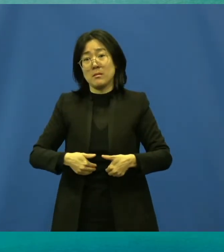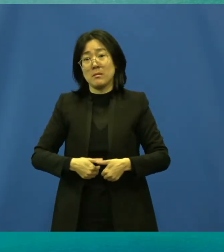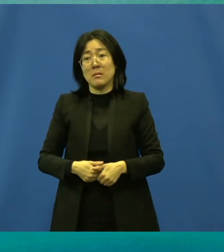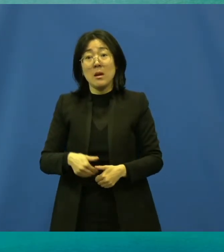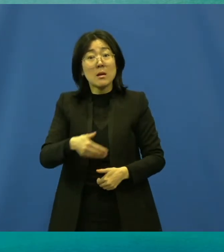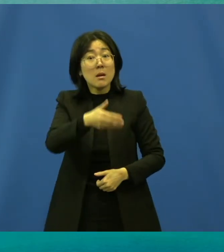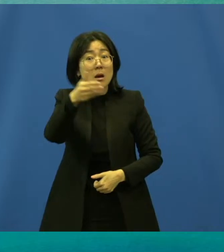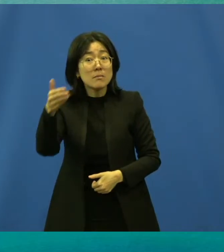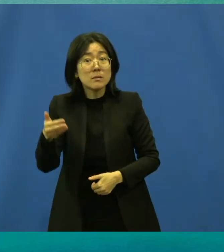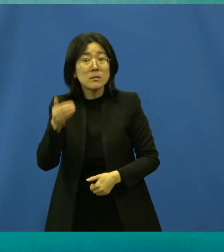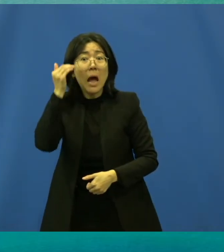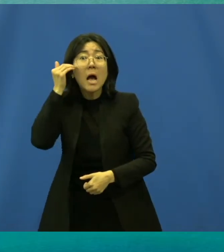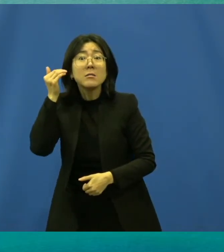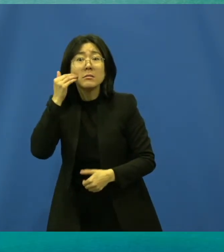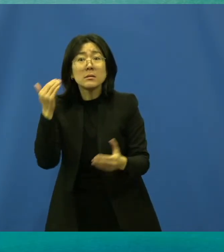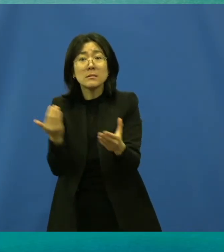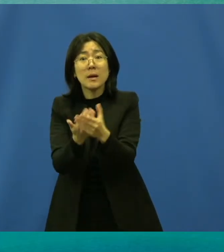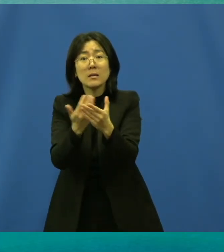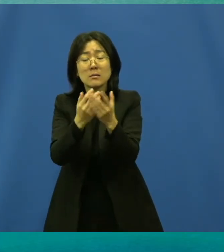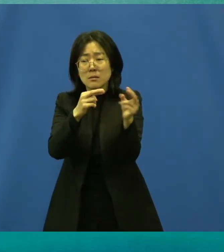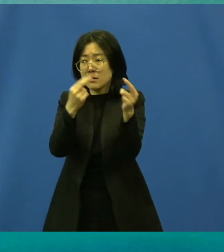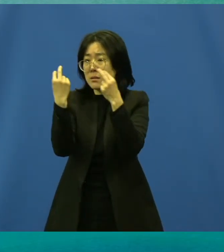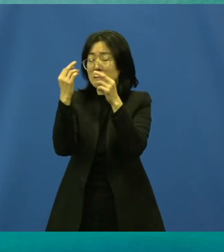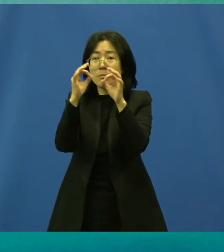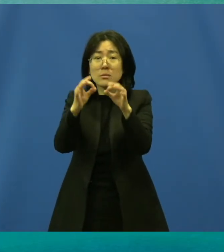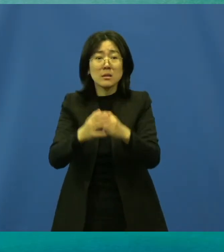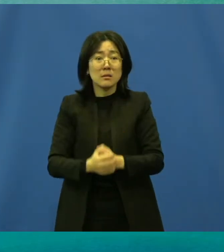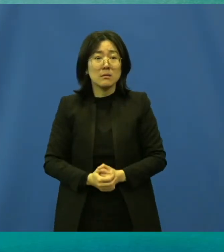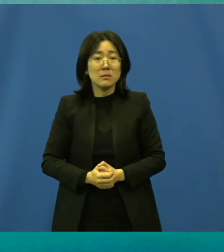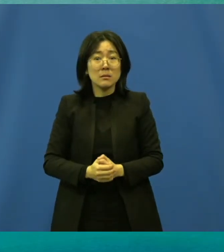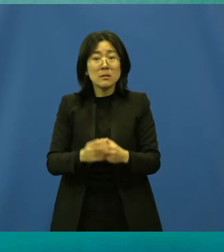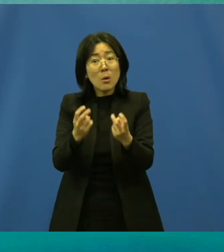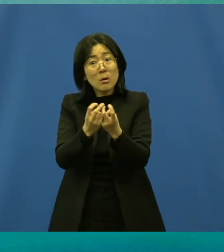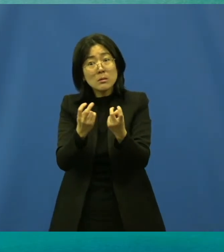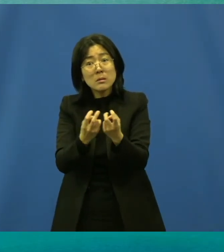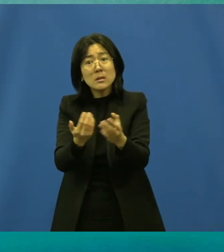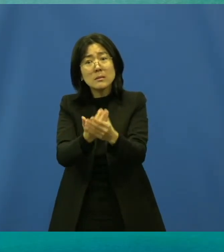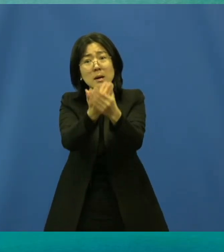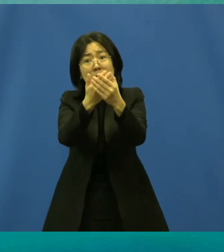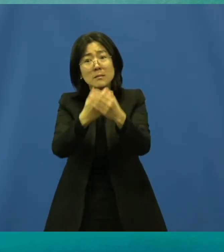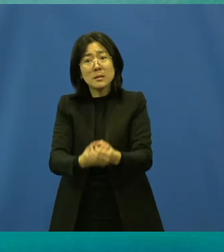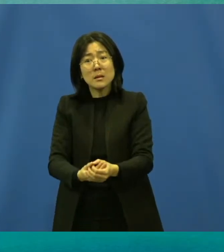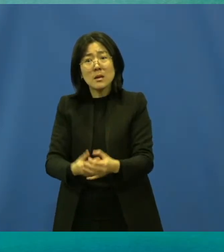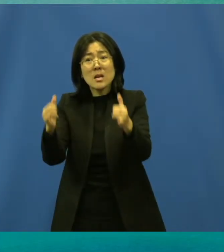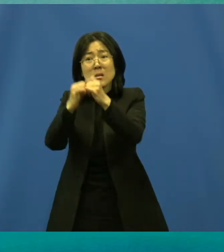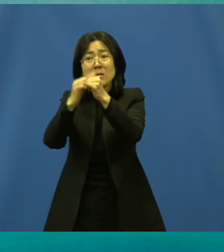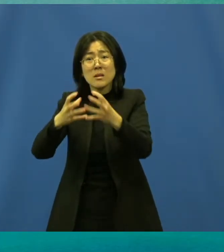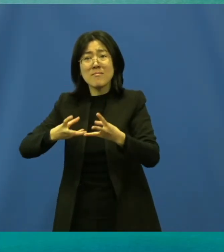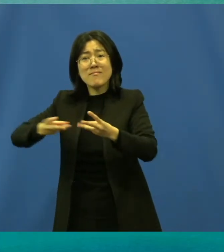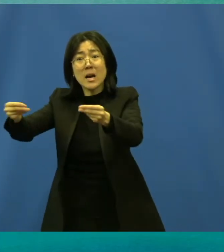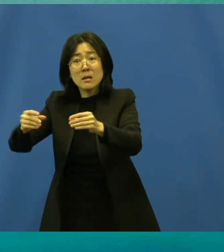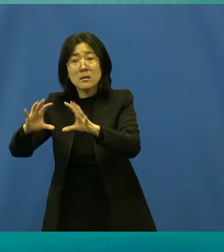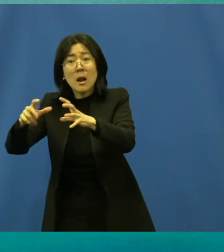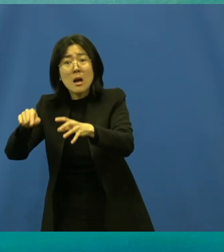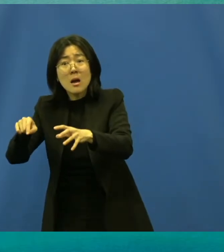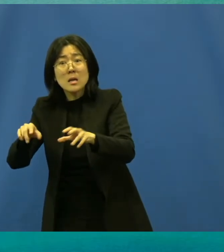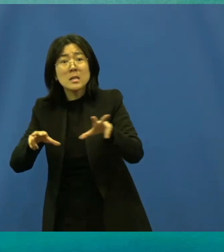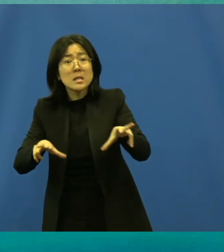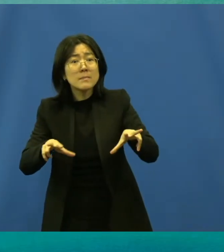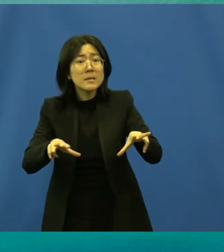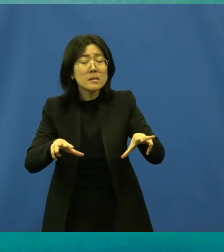아무것도 없는 나라, 여기까지 온 것은 우리의 믿음의 선배들의 부르짖는 기도였습니다.